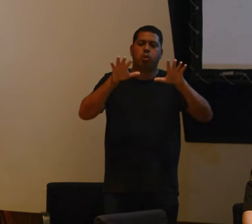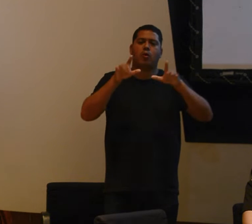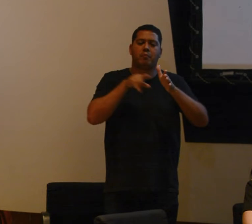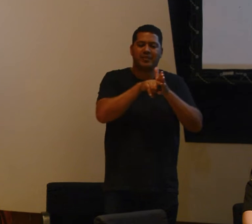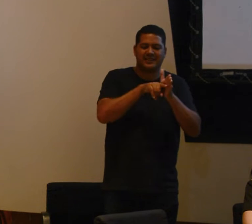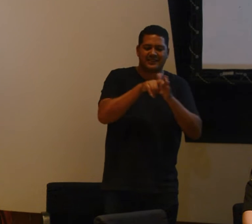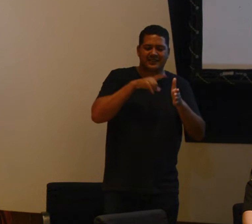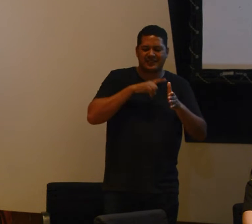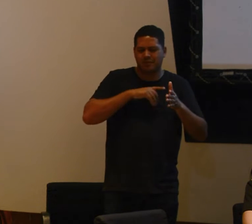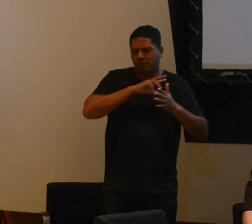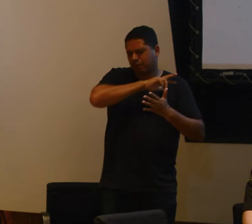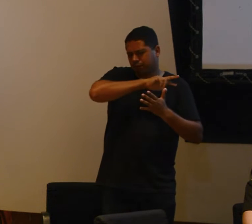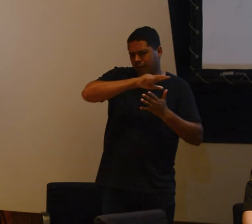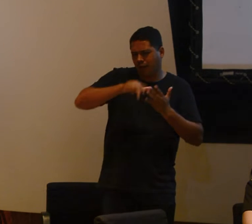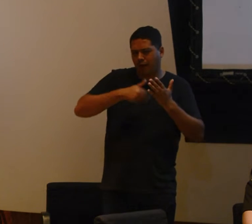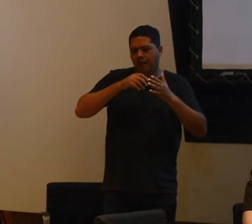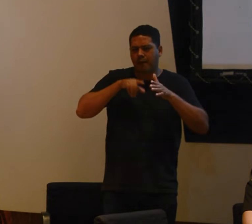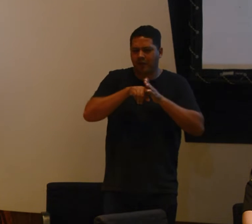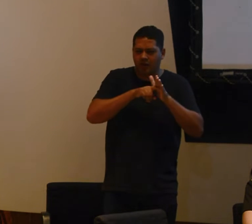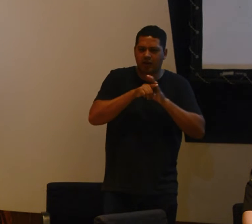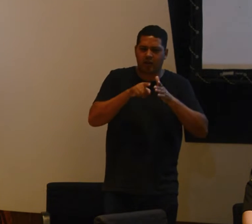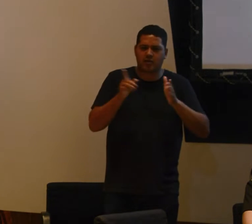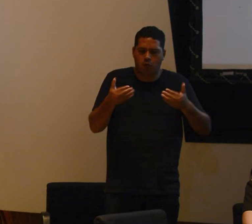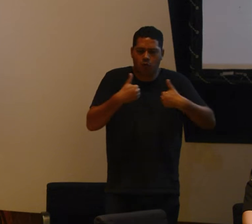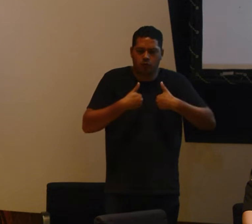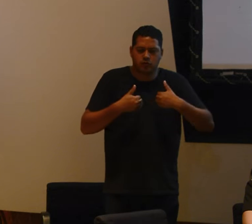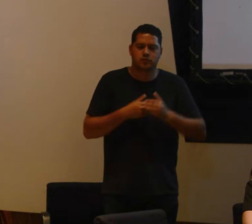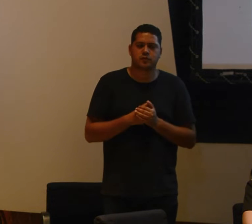sendo bastante pesquisado o transtorno do espectro autista.